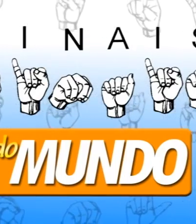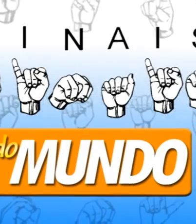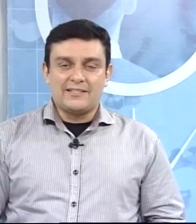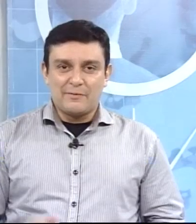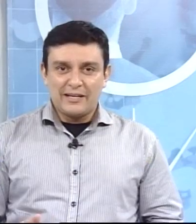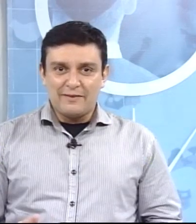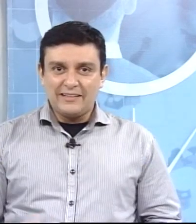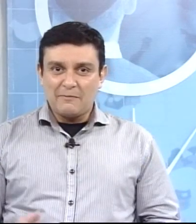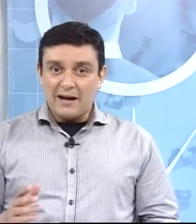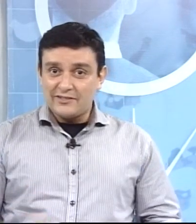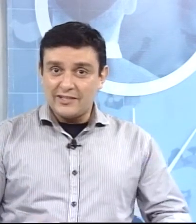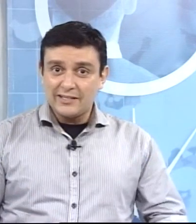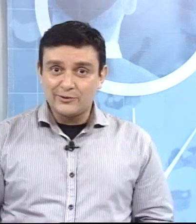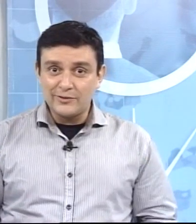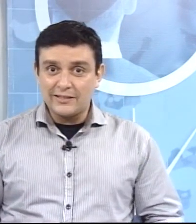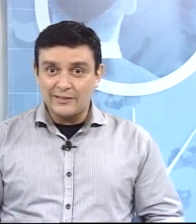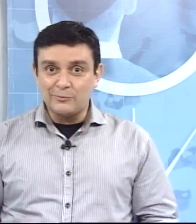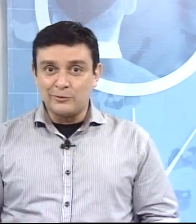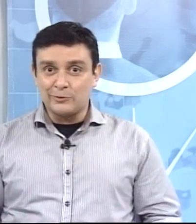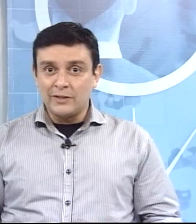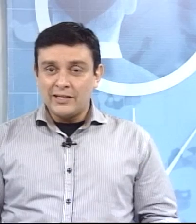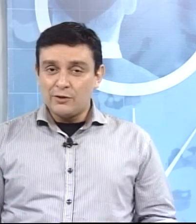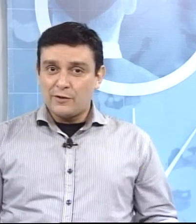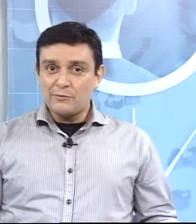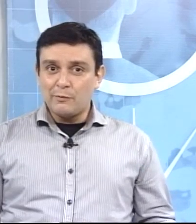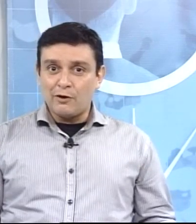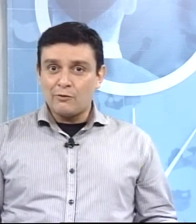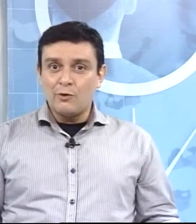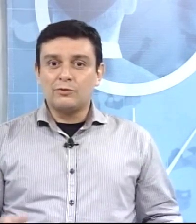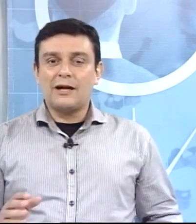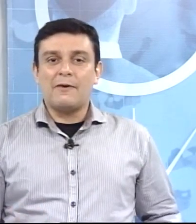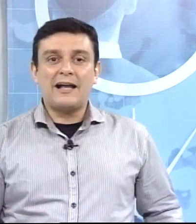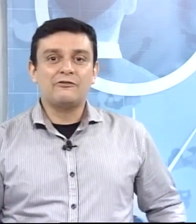E semana que vem tem mais dicas dos sinais do mundo. E no próximo bloco, o trabalho de